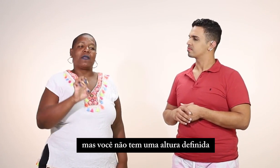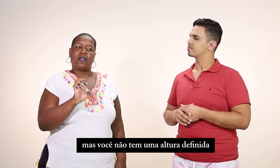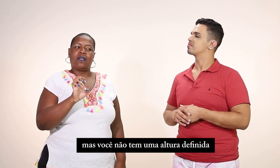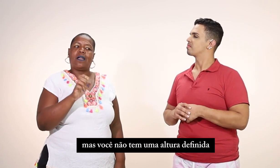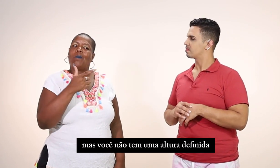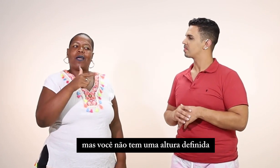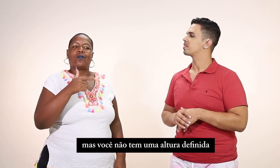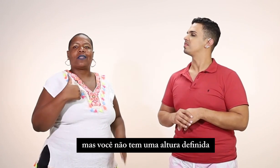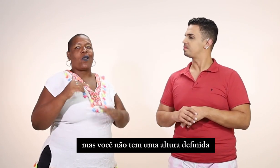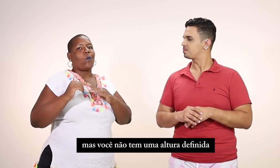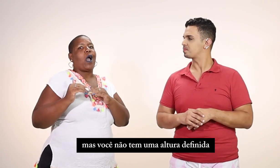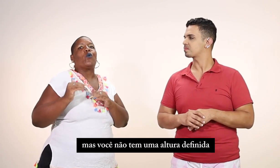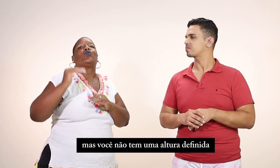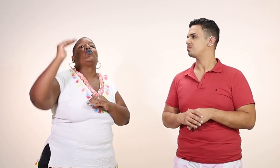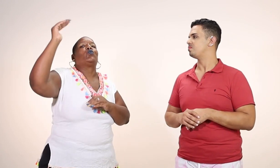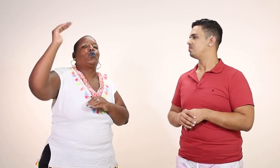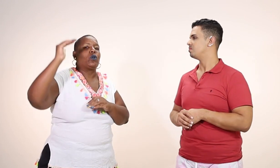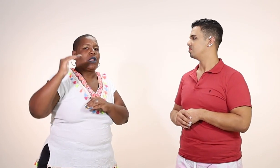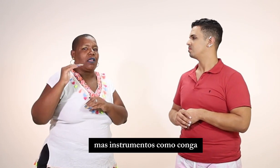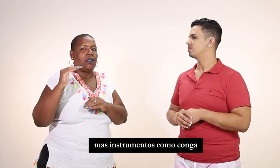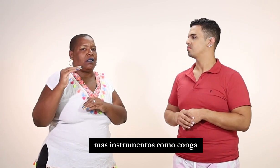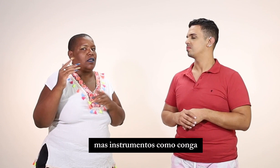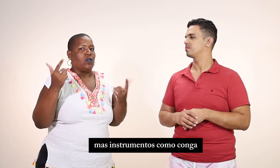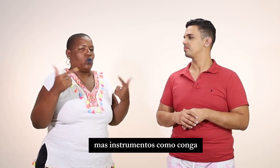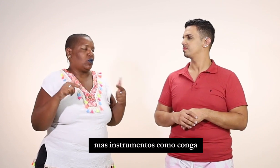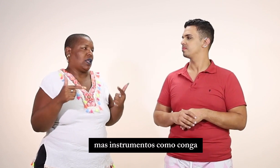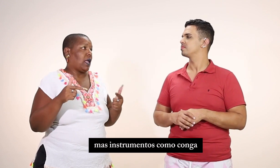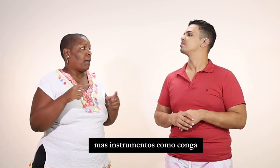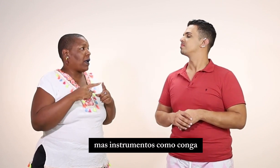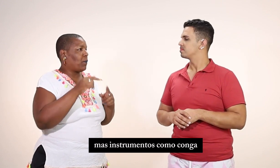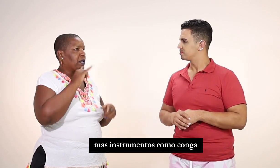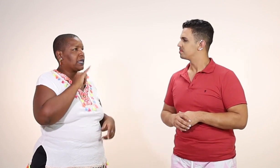uma altura definida. Mas instrumentos como conga,